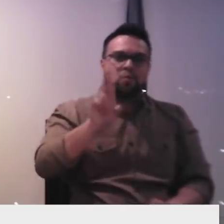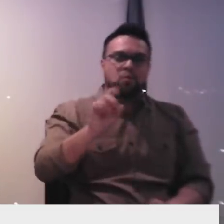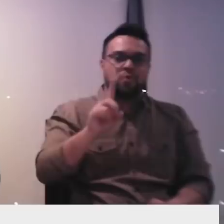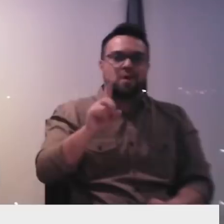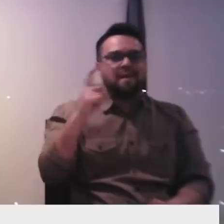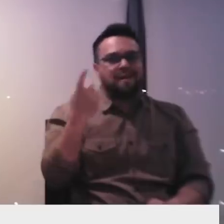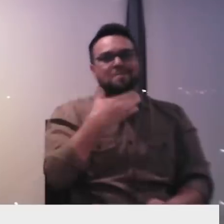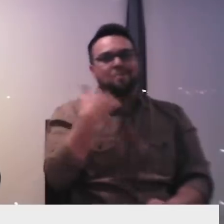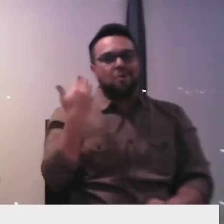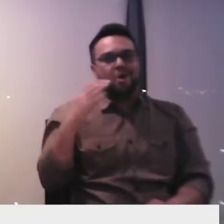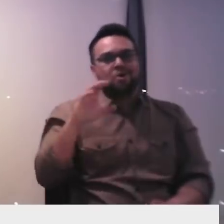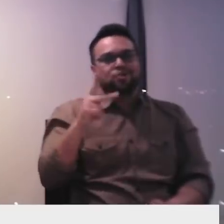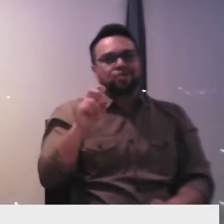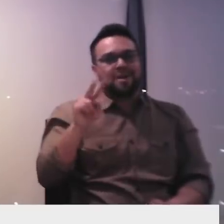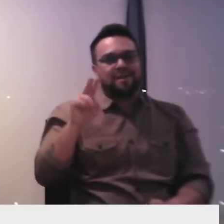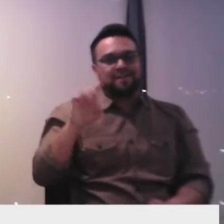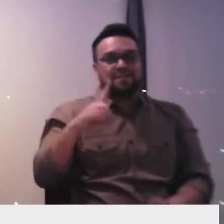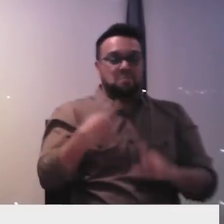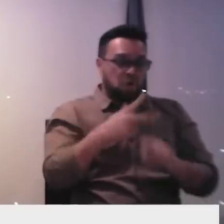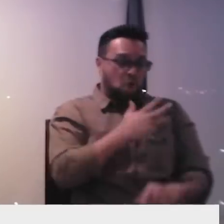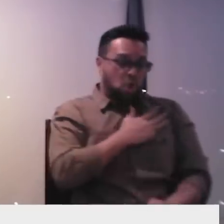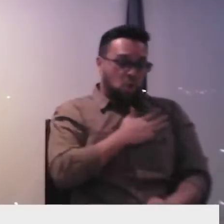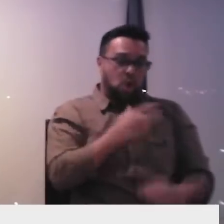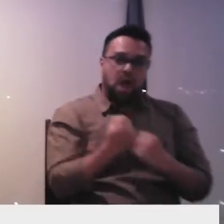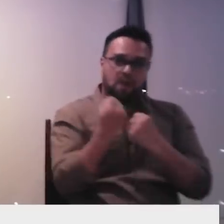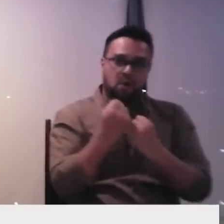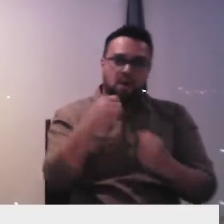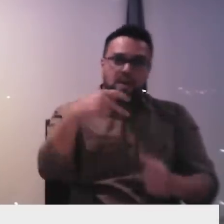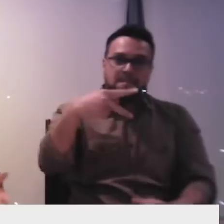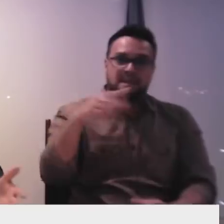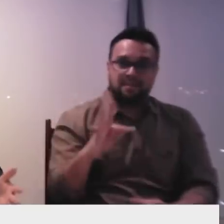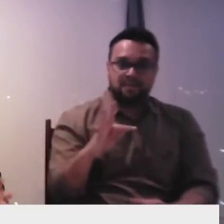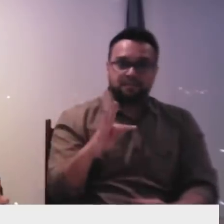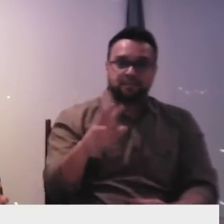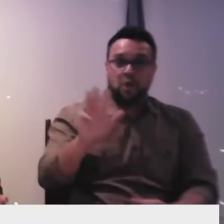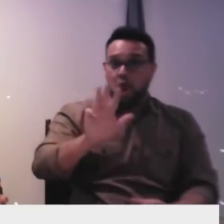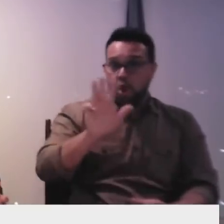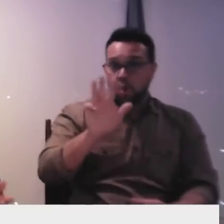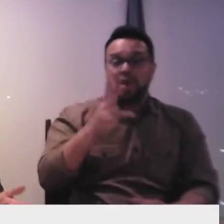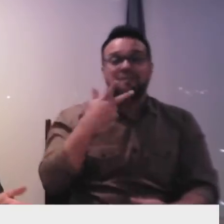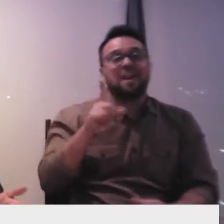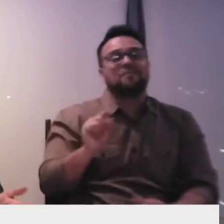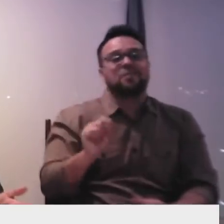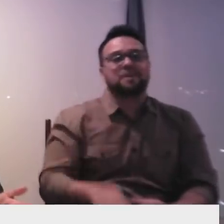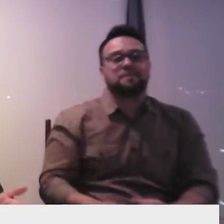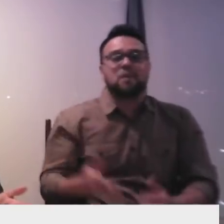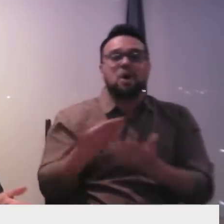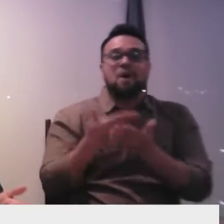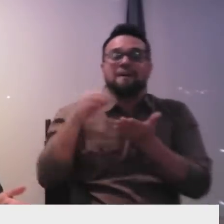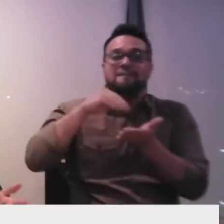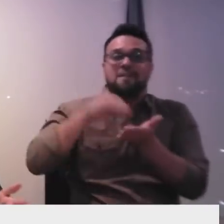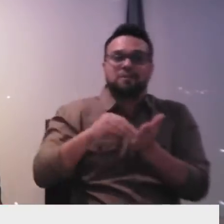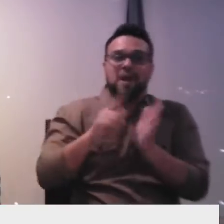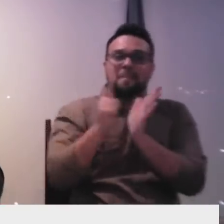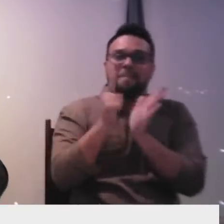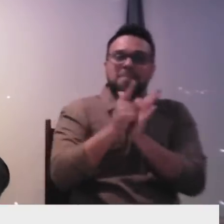Chaves, tão apoiado por Lula, pelo PT. O Lula mesmo dizia, né, quando começou a faltar papel higiênico na